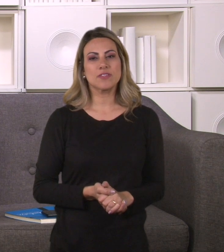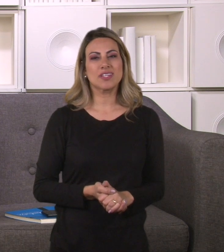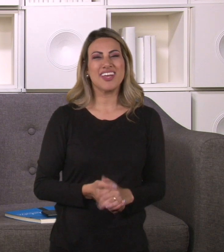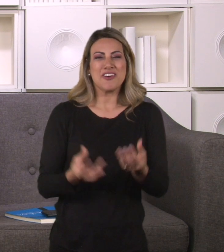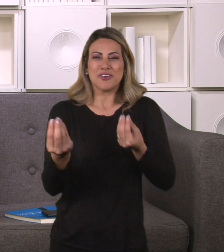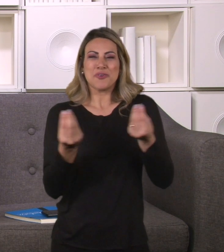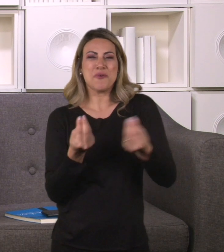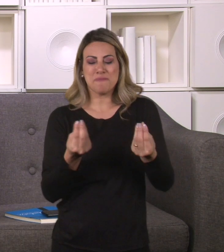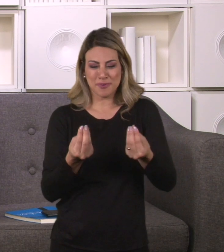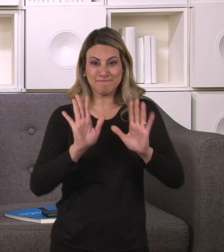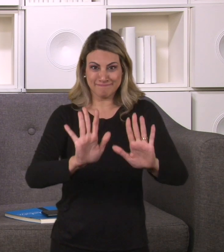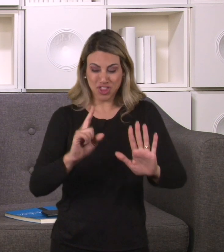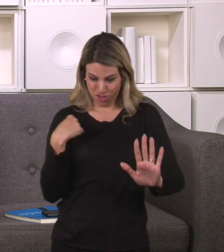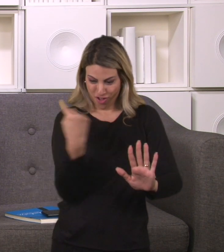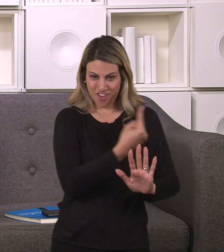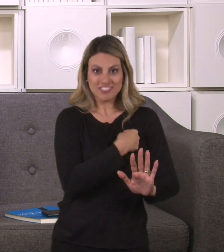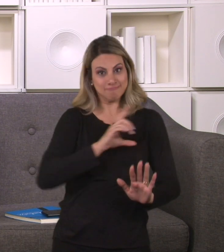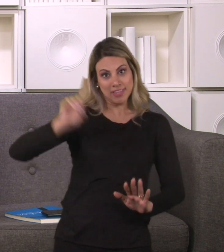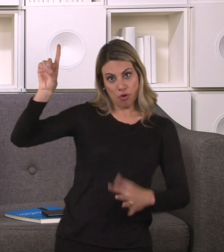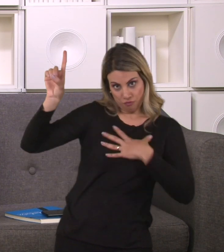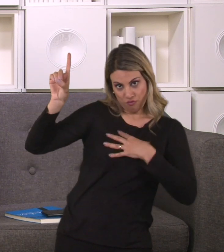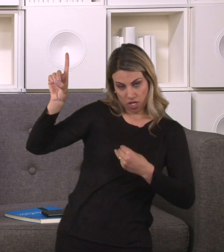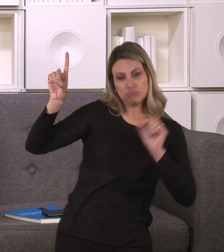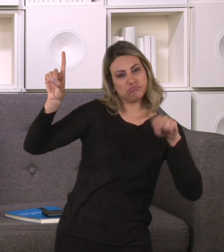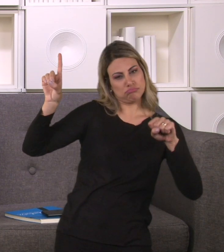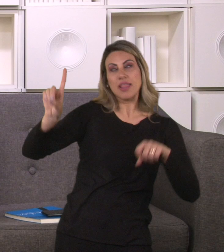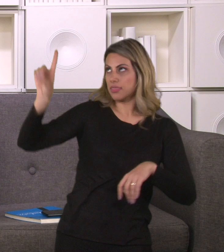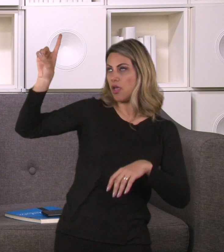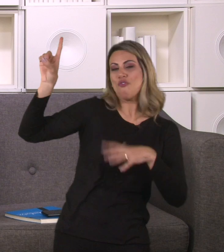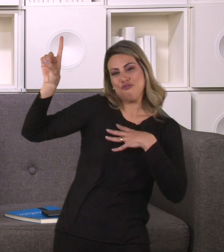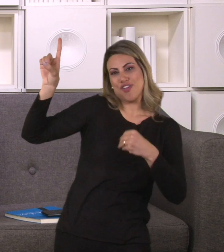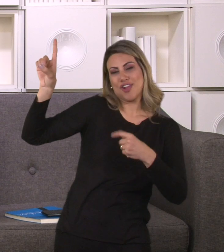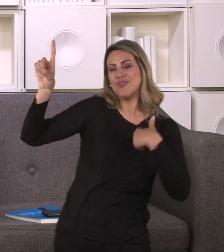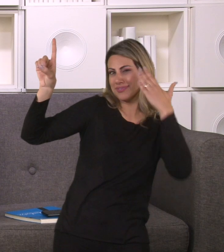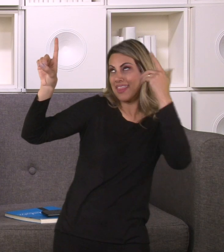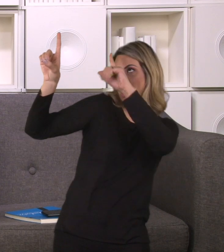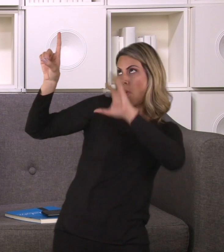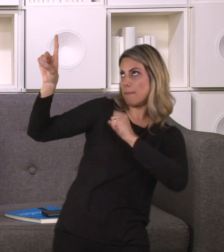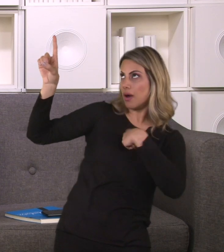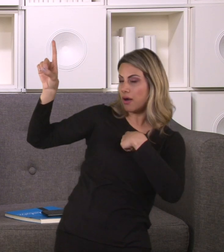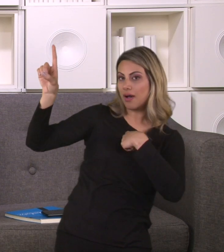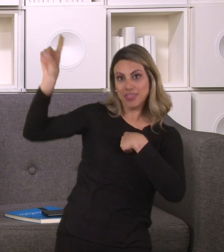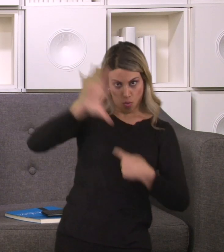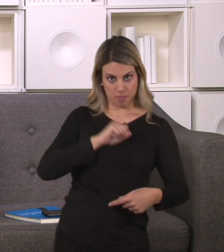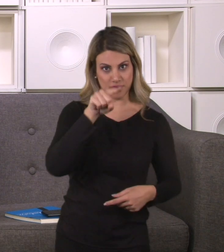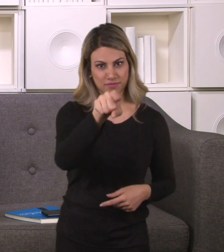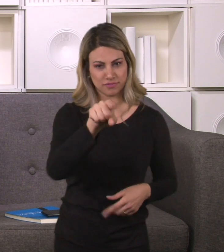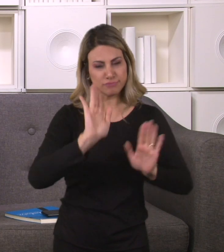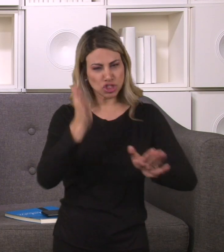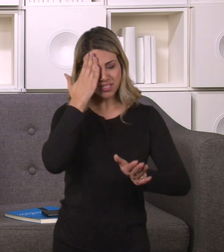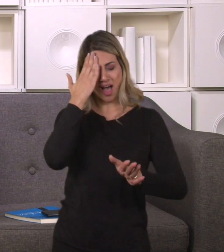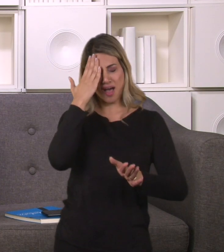mesmo a gente sendo filho de Deus, mesmo a gente sendo um filho amado de Deus, mesmo você sendo